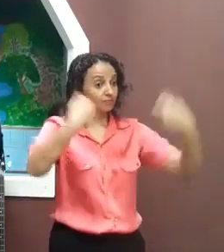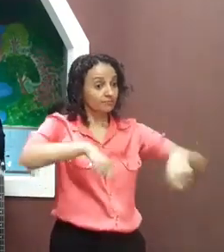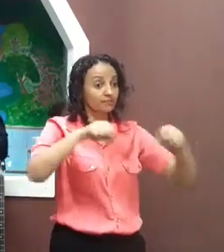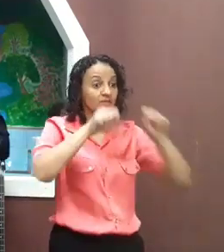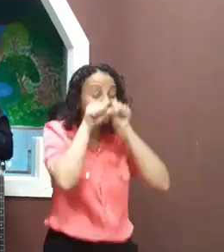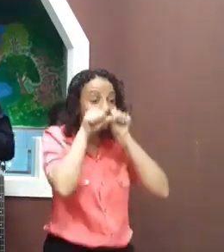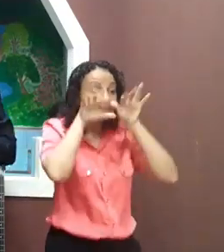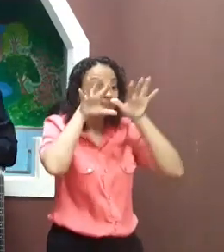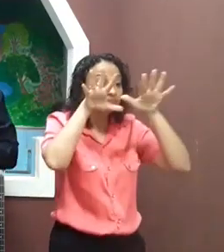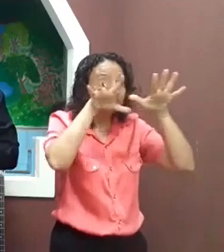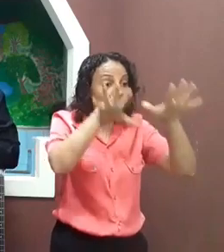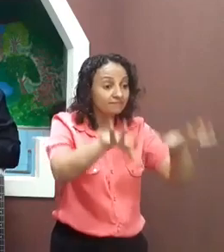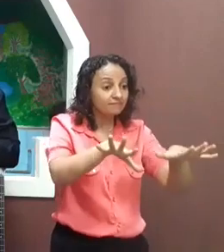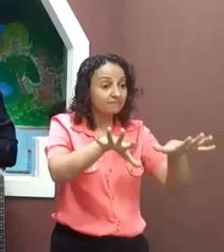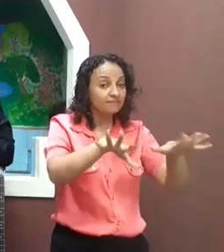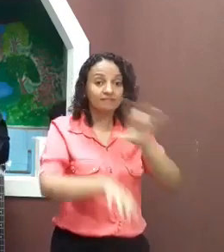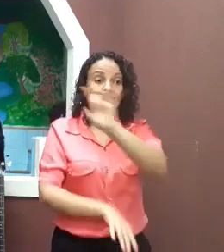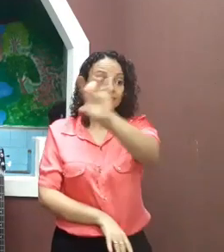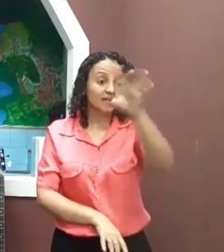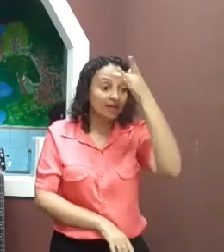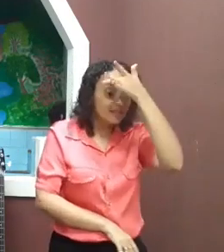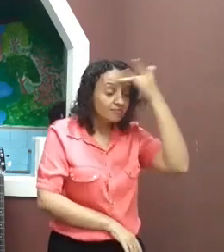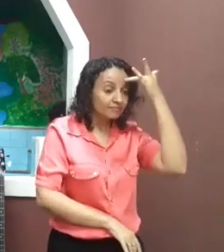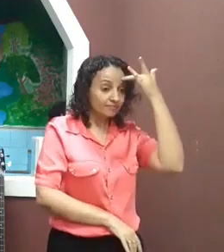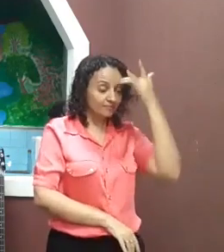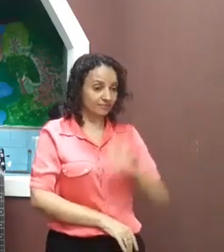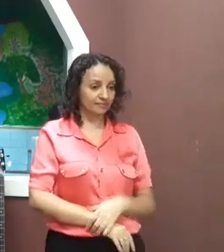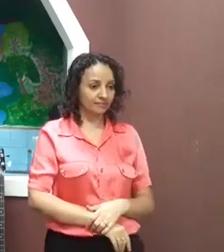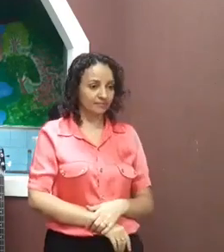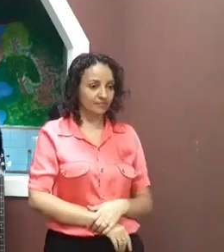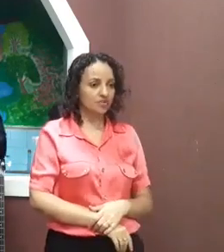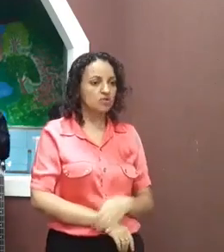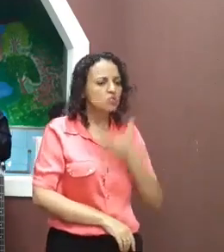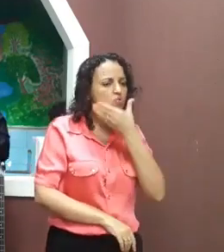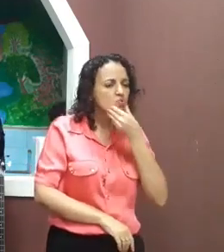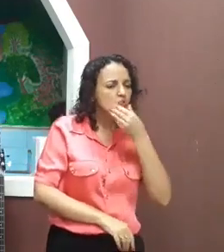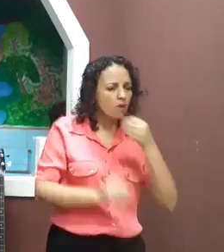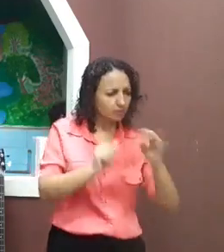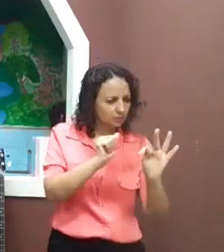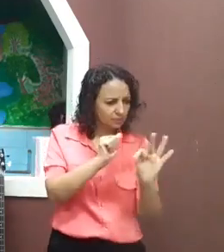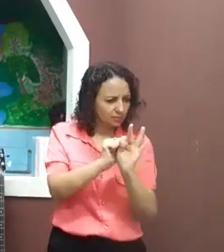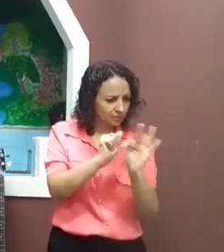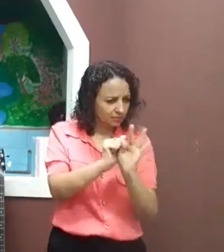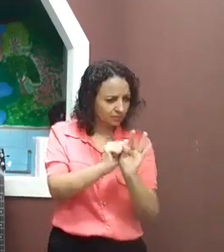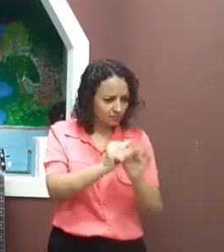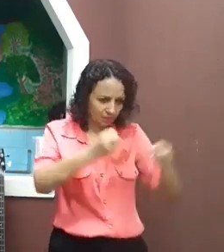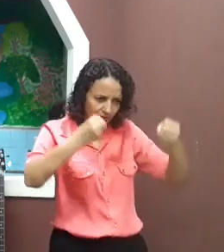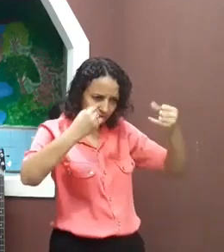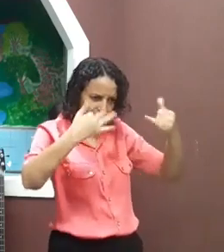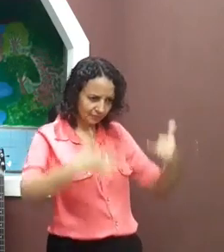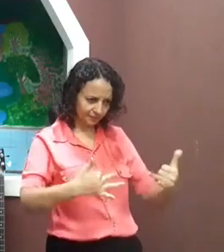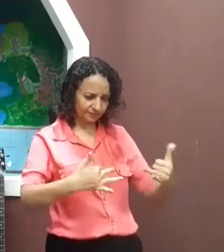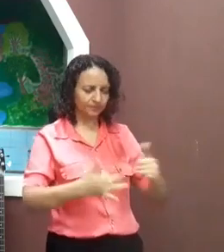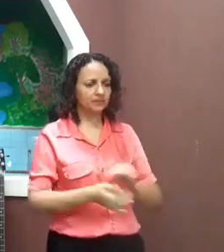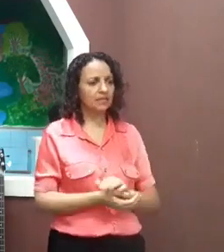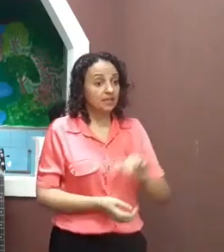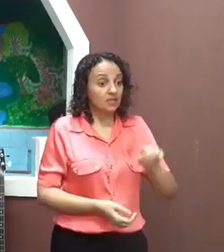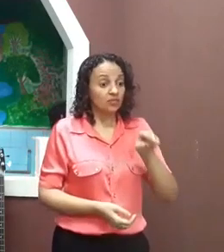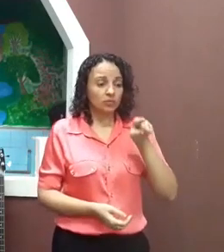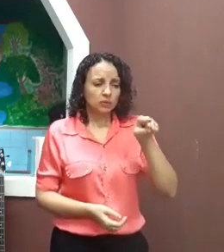na vida uns dos outros. Tiago diz: se vocês conhecerem pessoas que